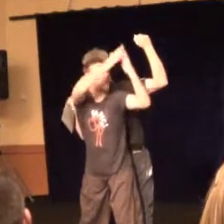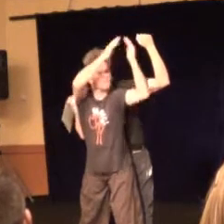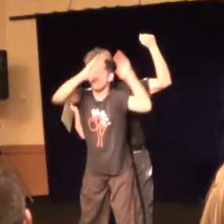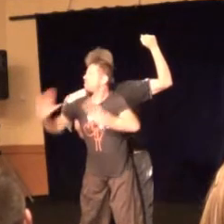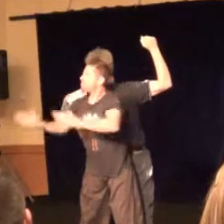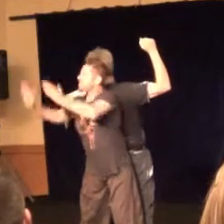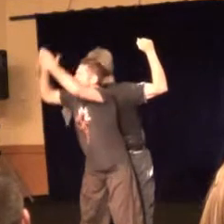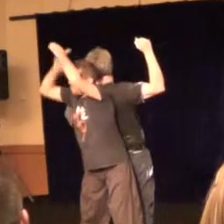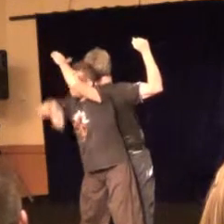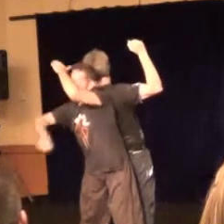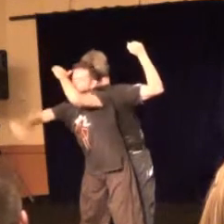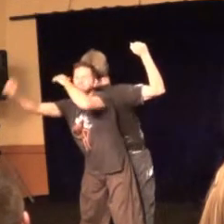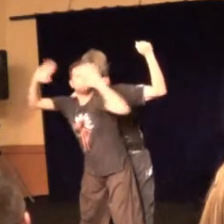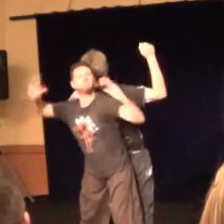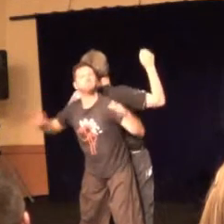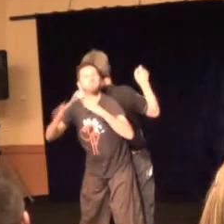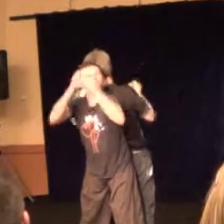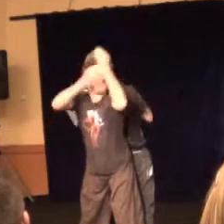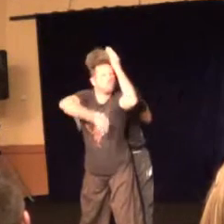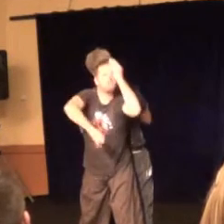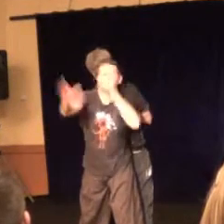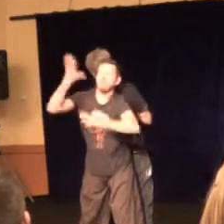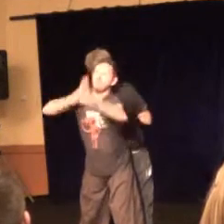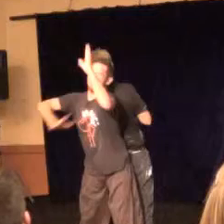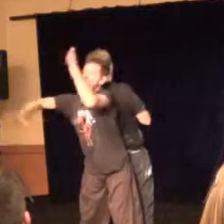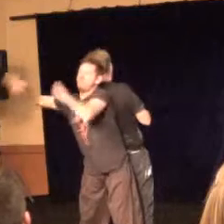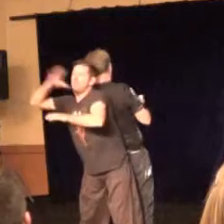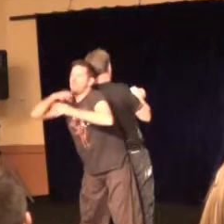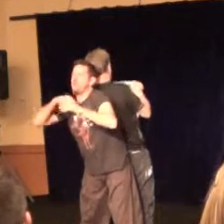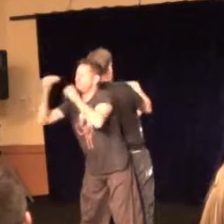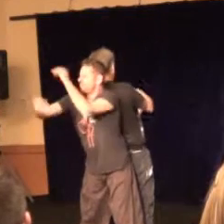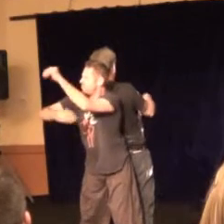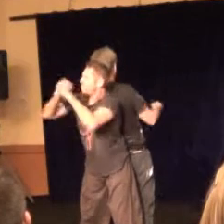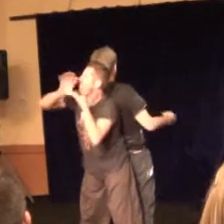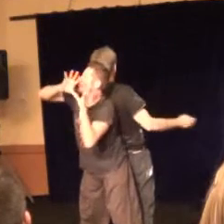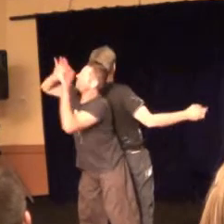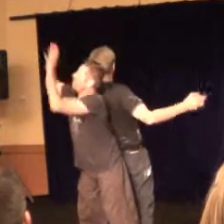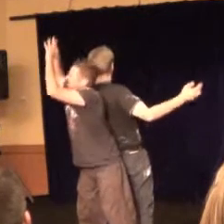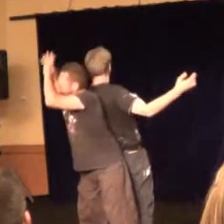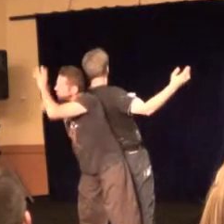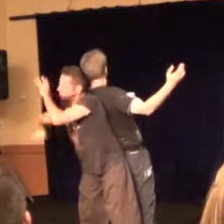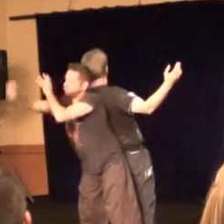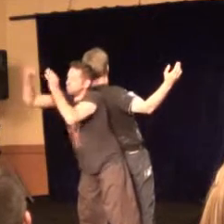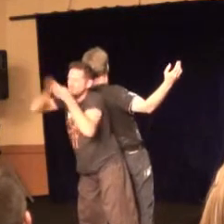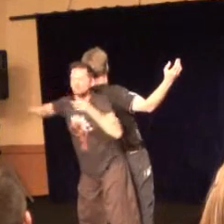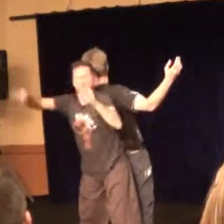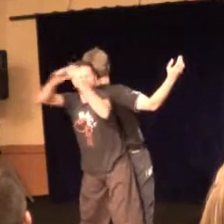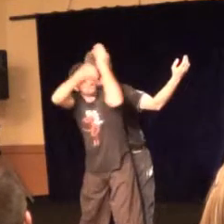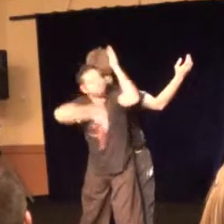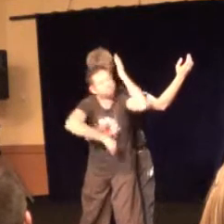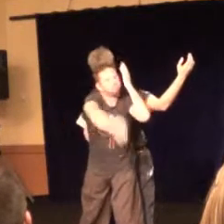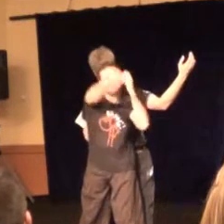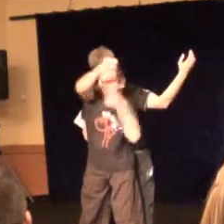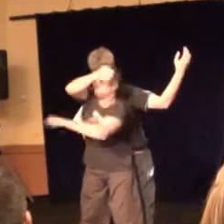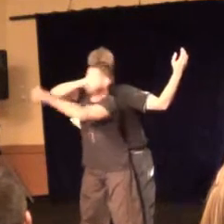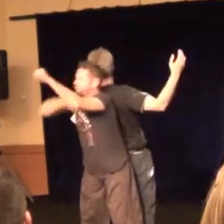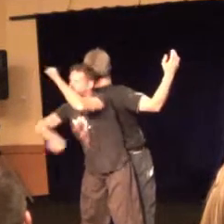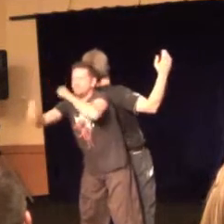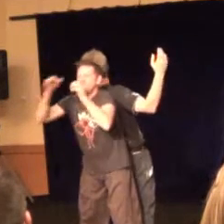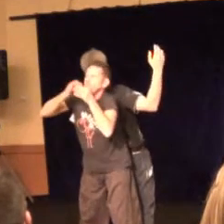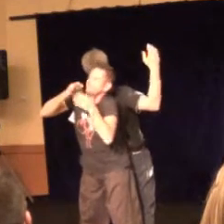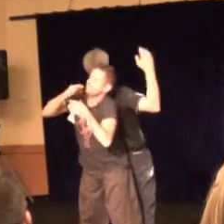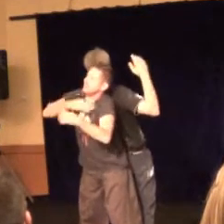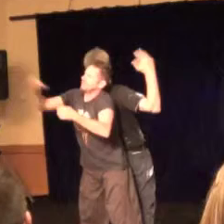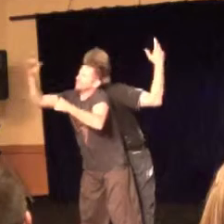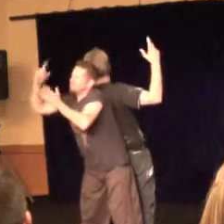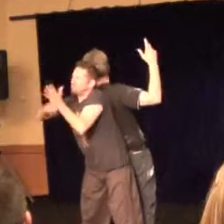dernier virage, de derrière, fils d'un autre monde, d'un autre pays, fils d'une ritournelle sans fin, fils